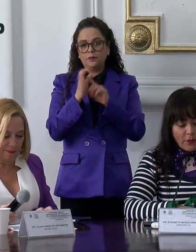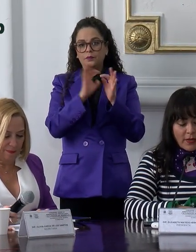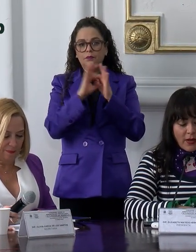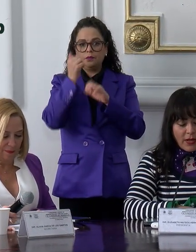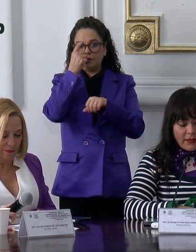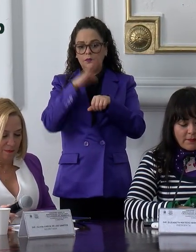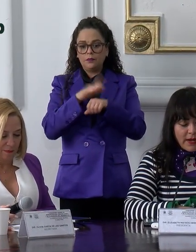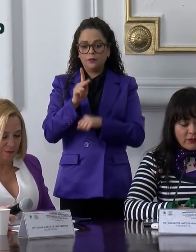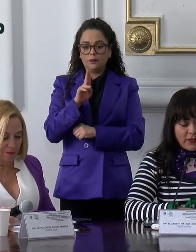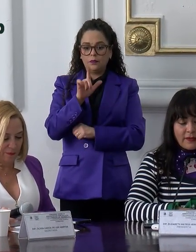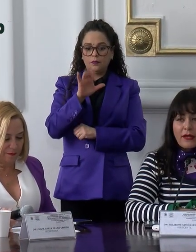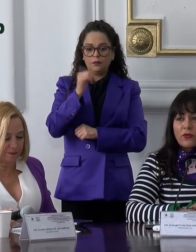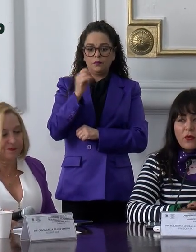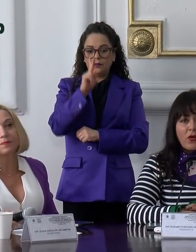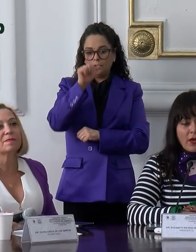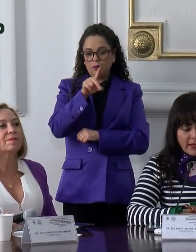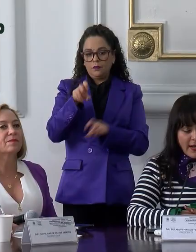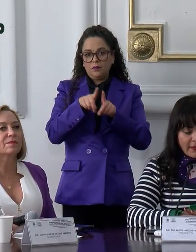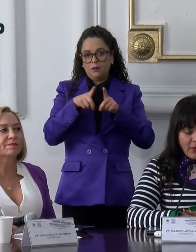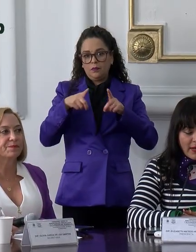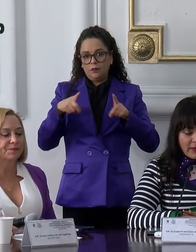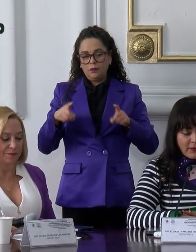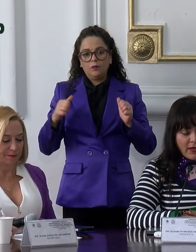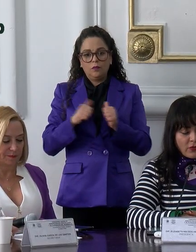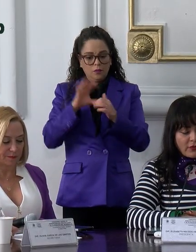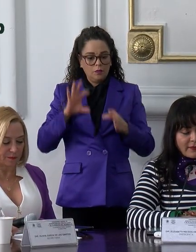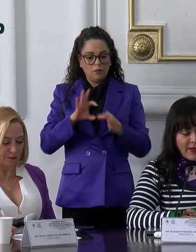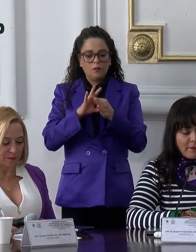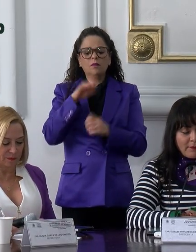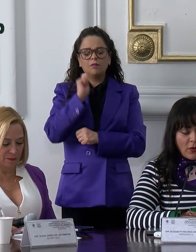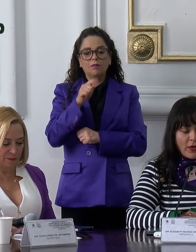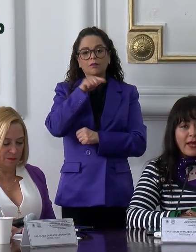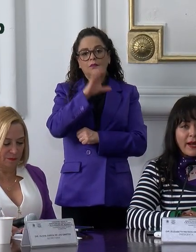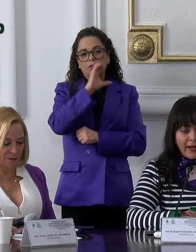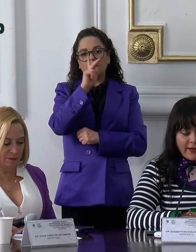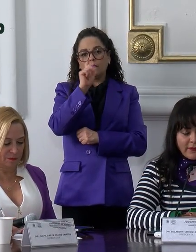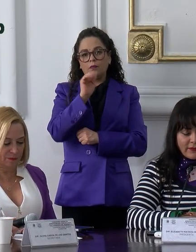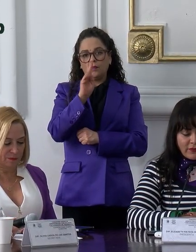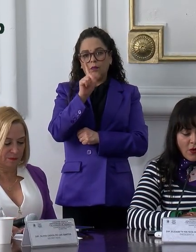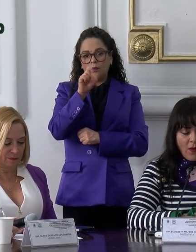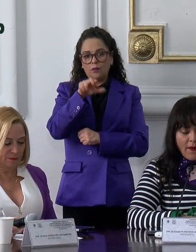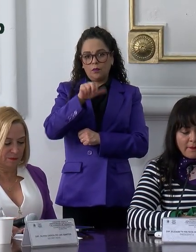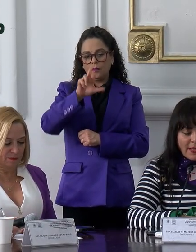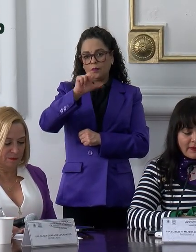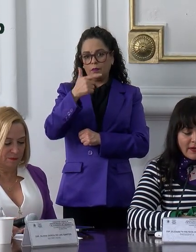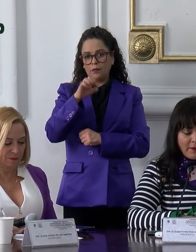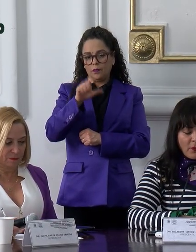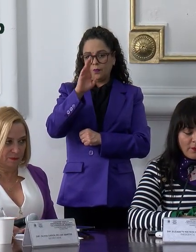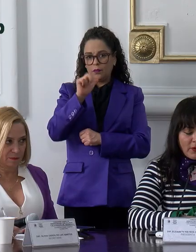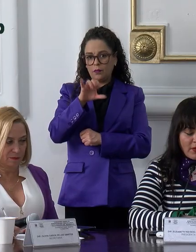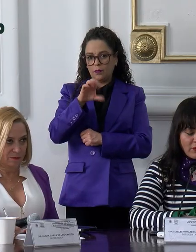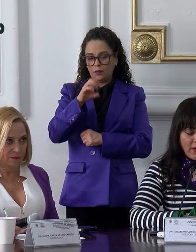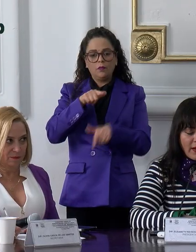Administración Pública Local y de Planeación del Desarrollo relativo a la ratificación del C. Pamplona Rangel Francisco para integrar